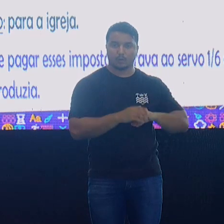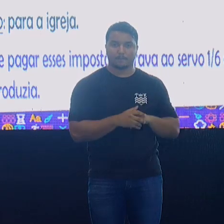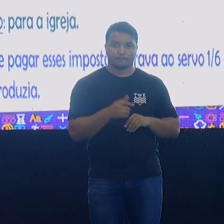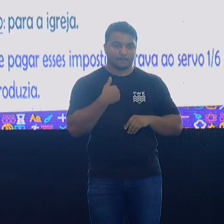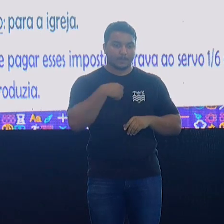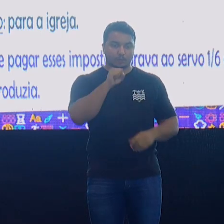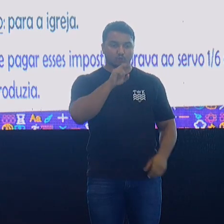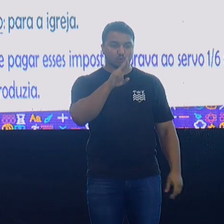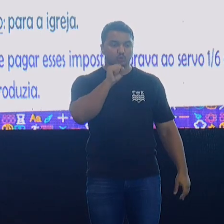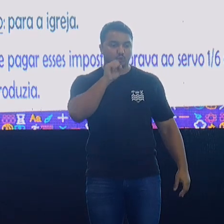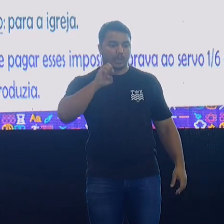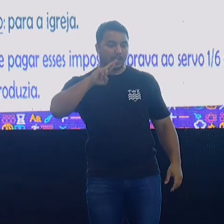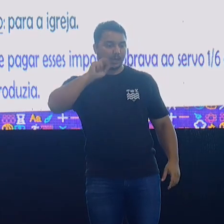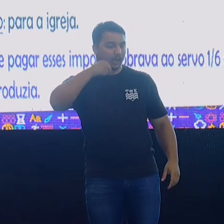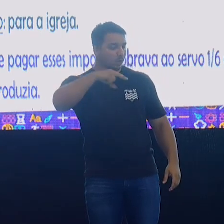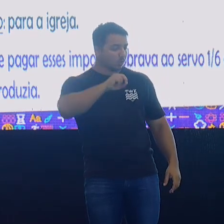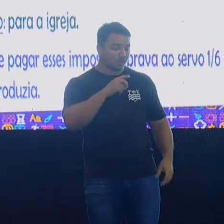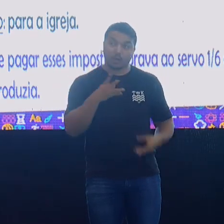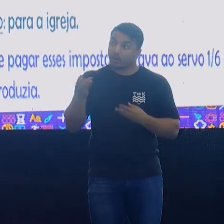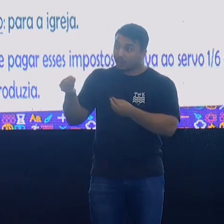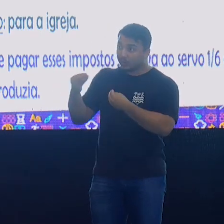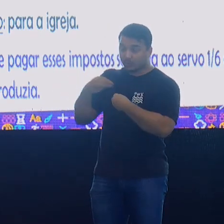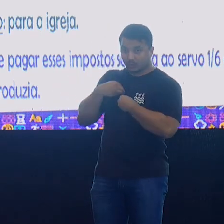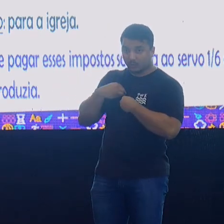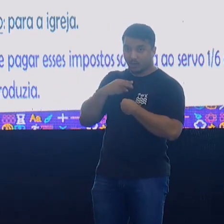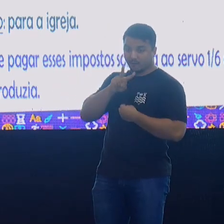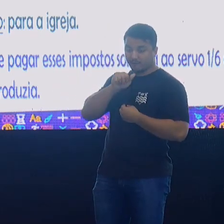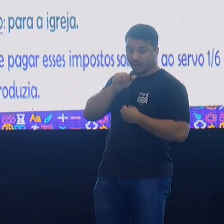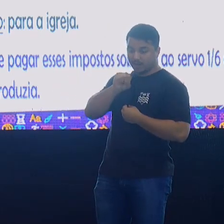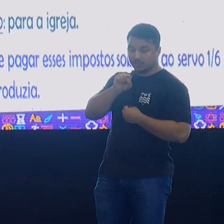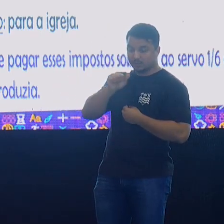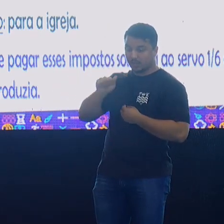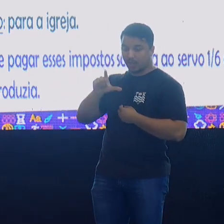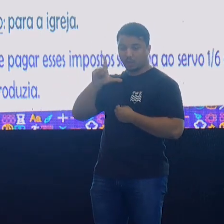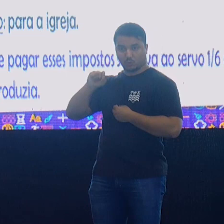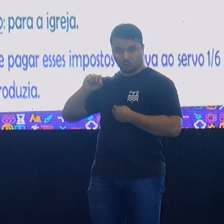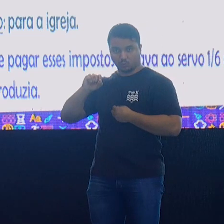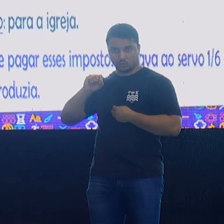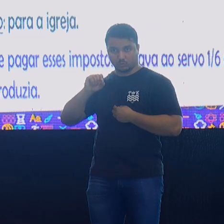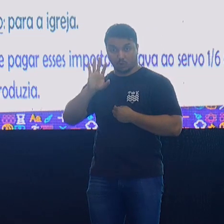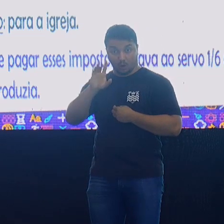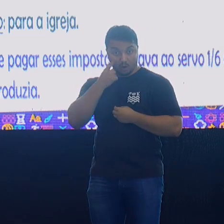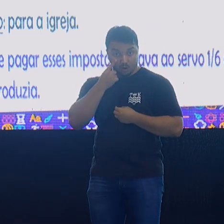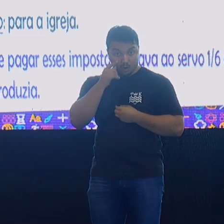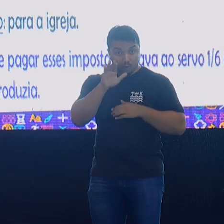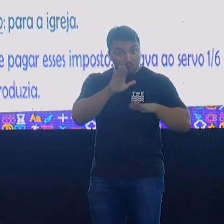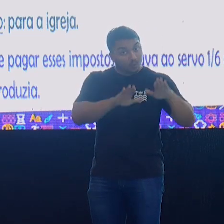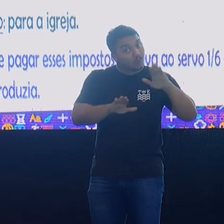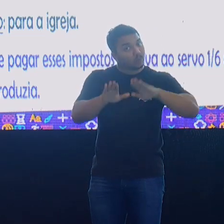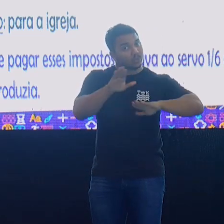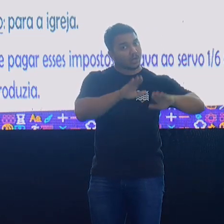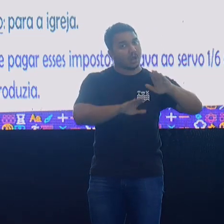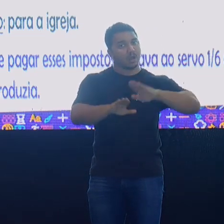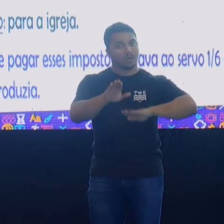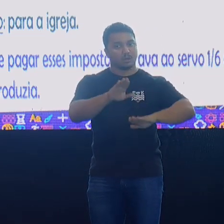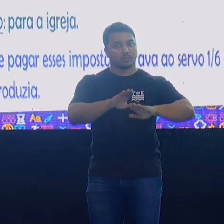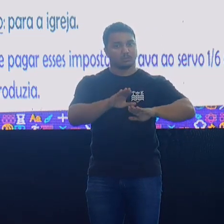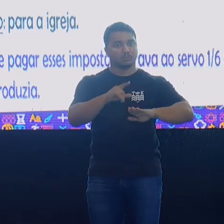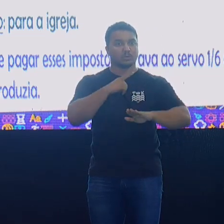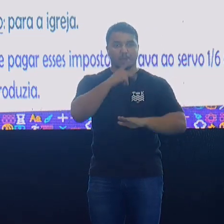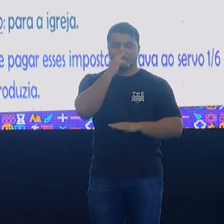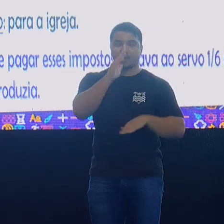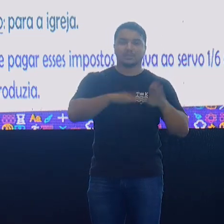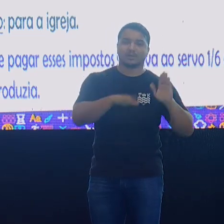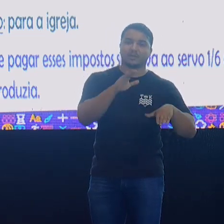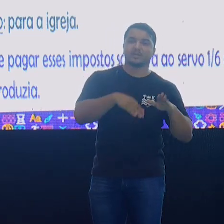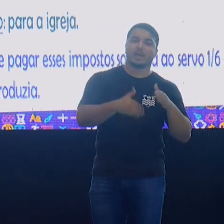ser o suzerano. E o que recebeu passa a ser o vassalo. Cuidado! Muitos de vocês são enganados em